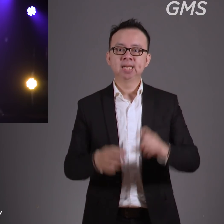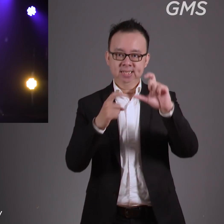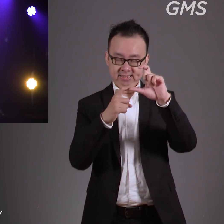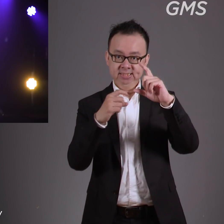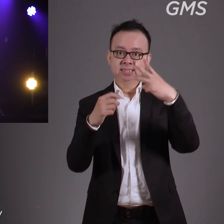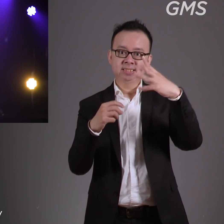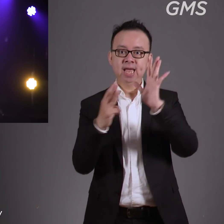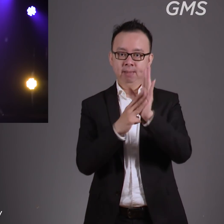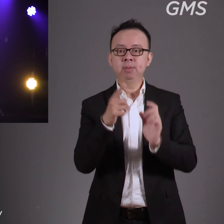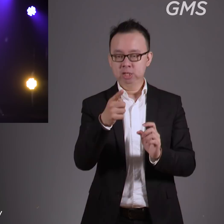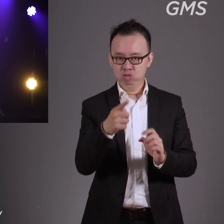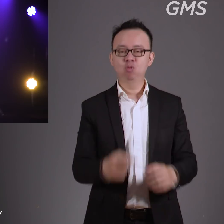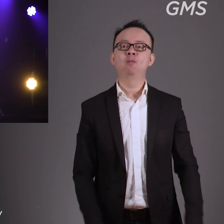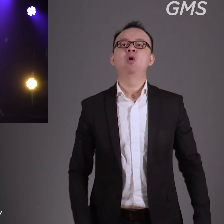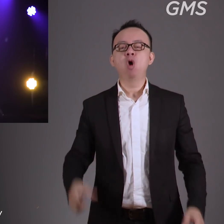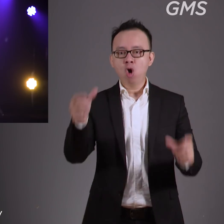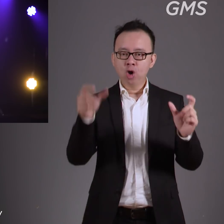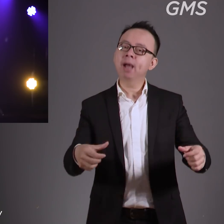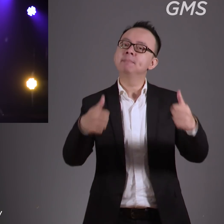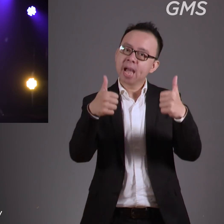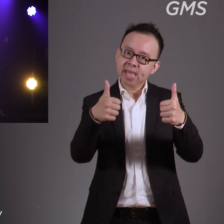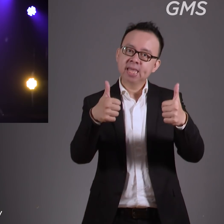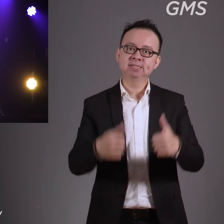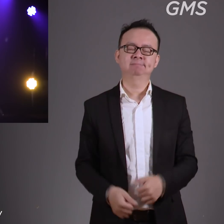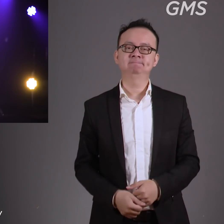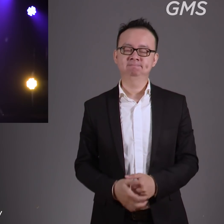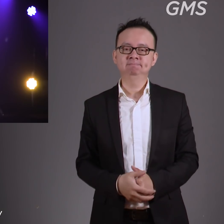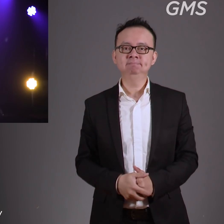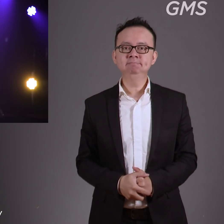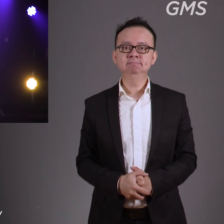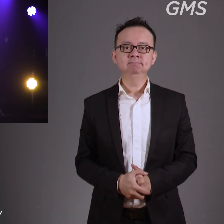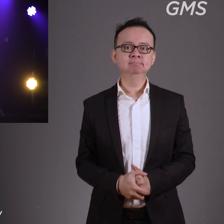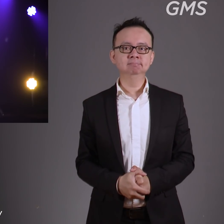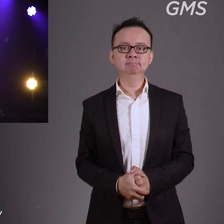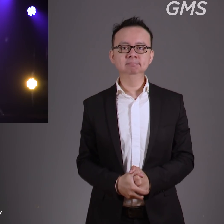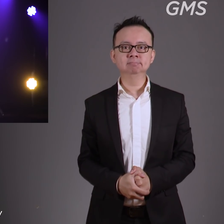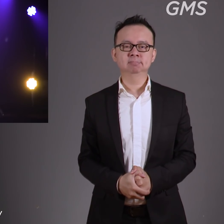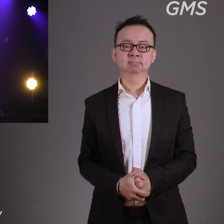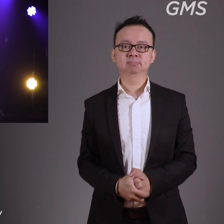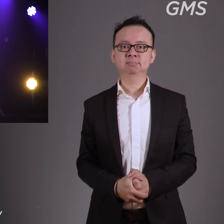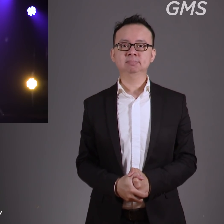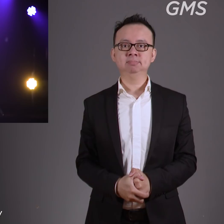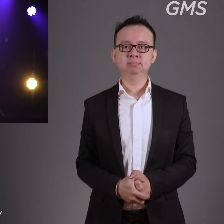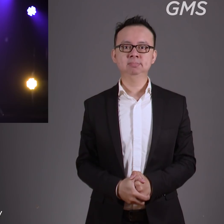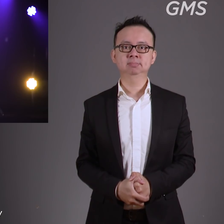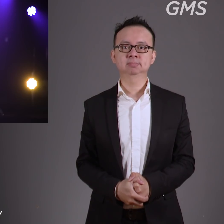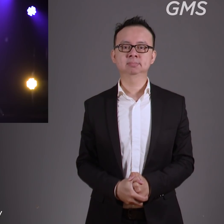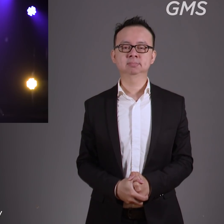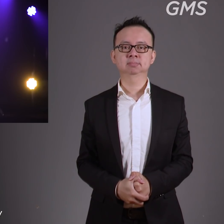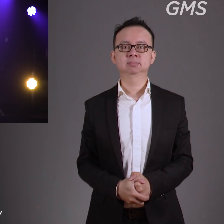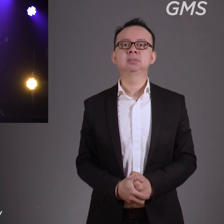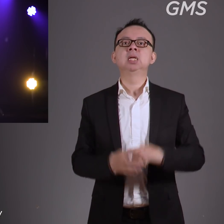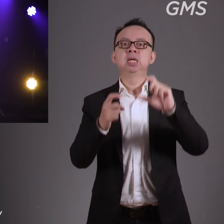dikenal sebagai the believing son of Noah. Dia terkenal sebagai